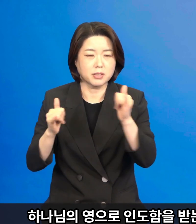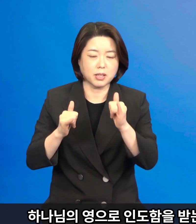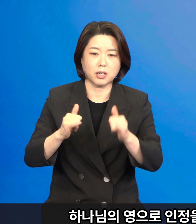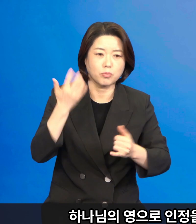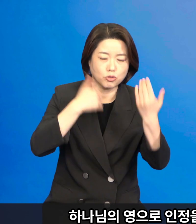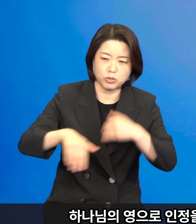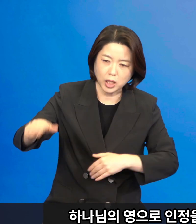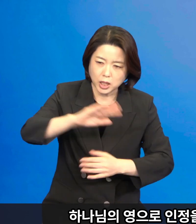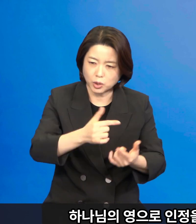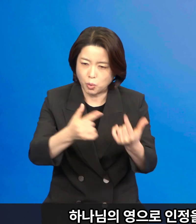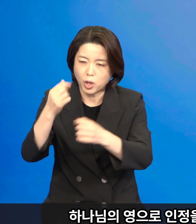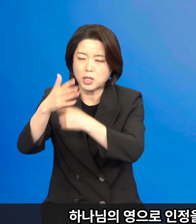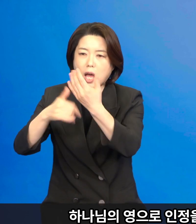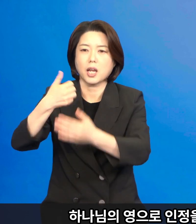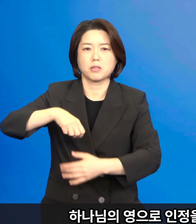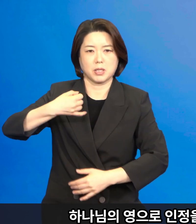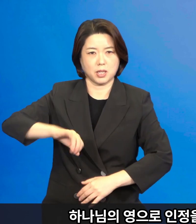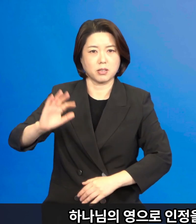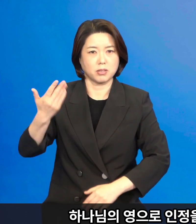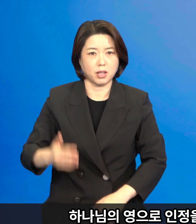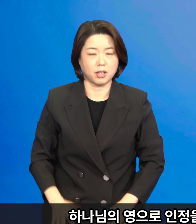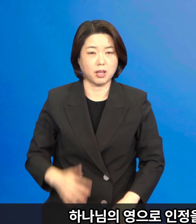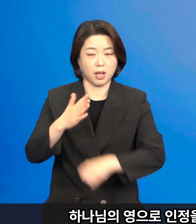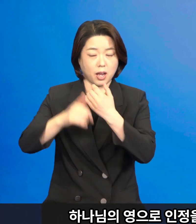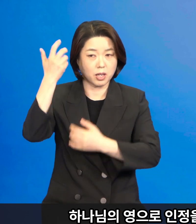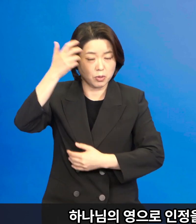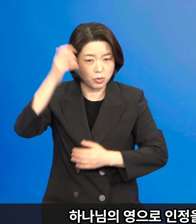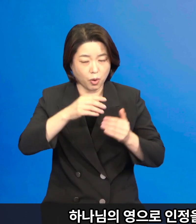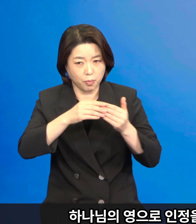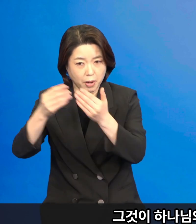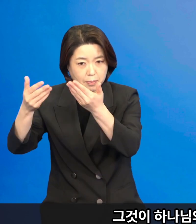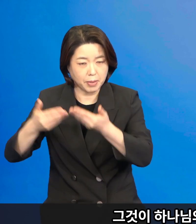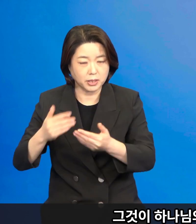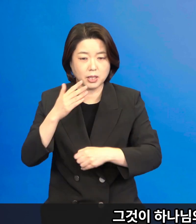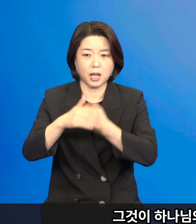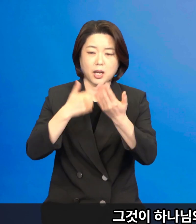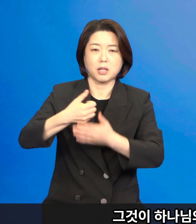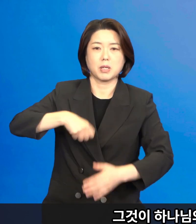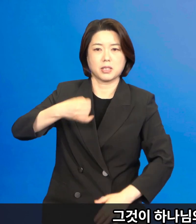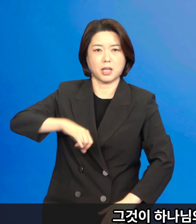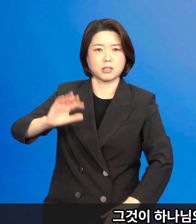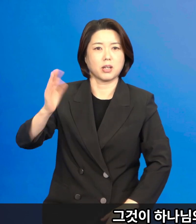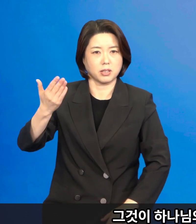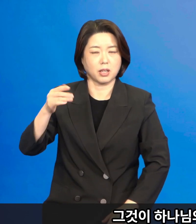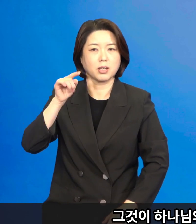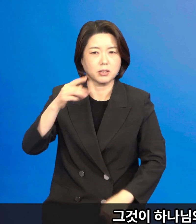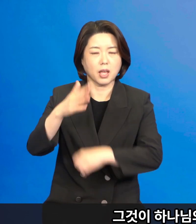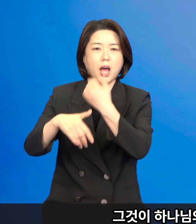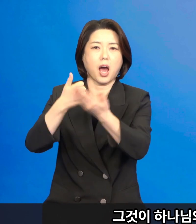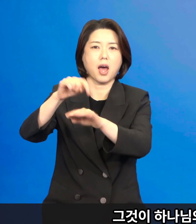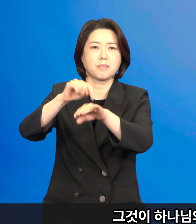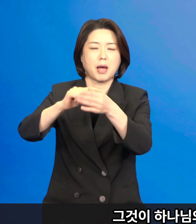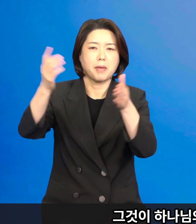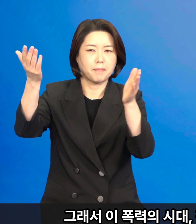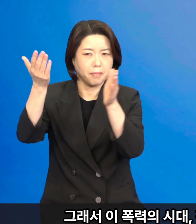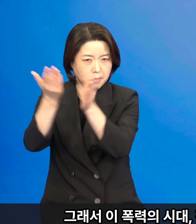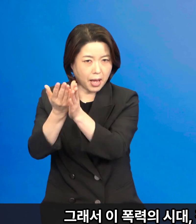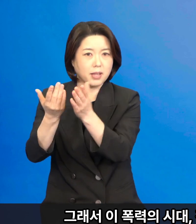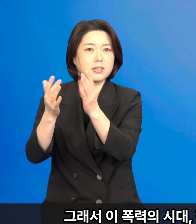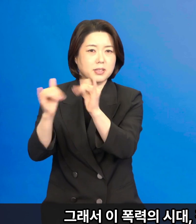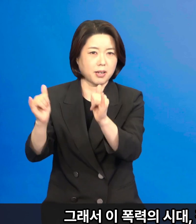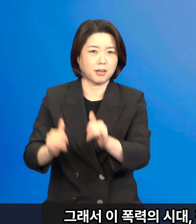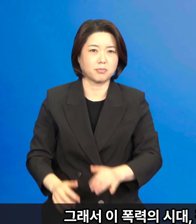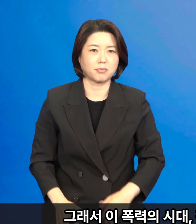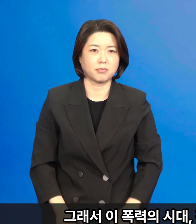자녀입니다. 하나님의 영으로 인도함을 받는 사람이 하나님의 자녀이고 그것이 하나님의 마음에 맞는 사람이에요. 그래서